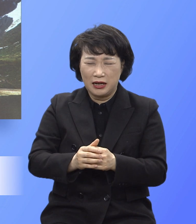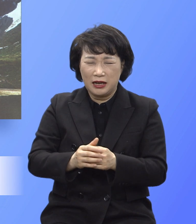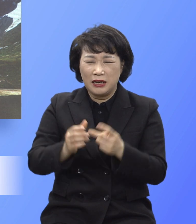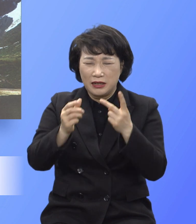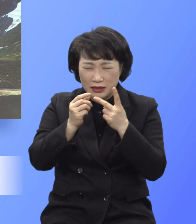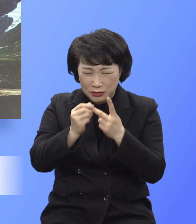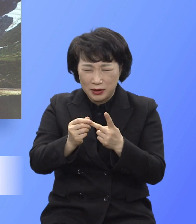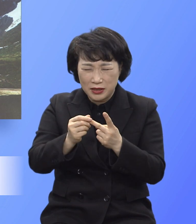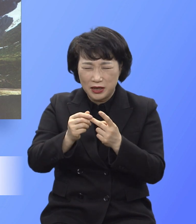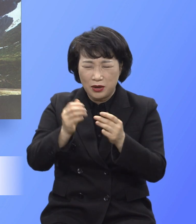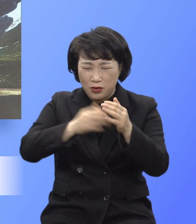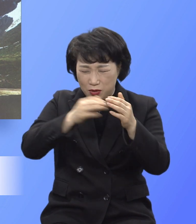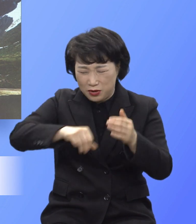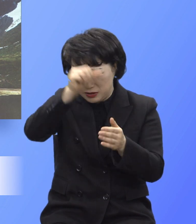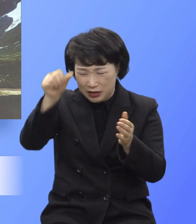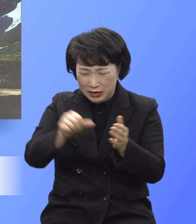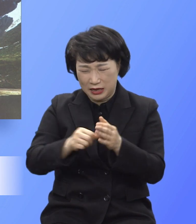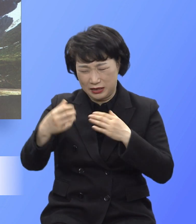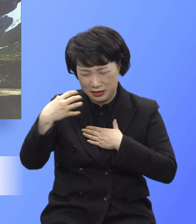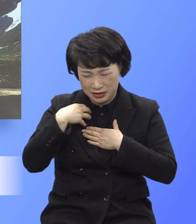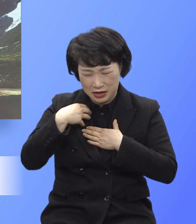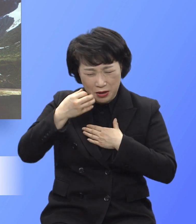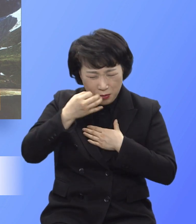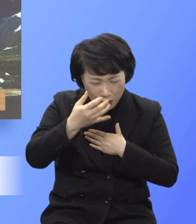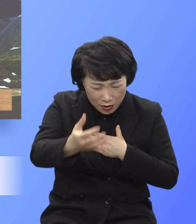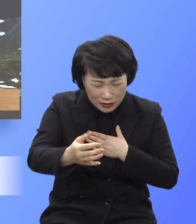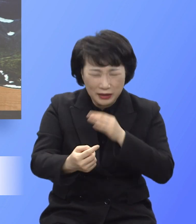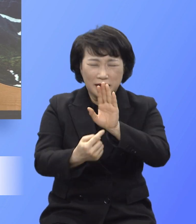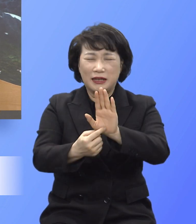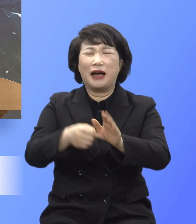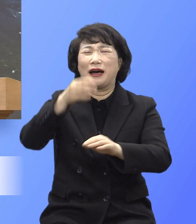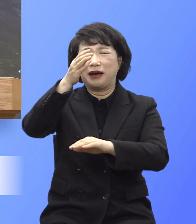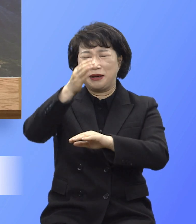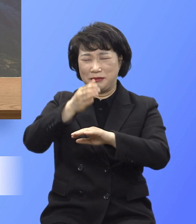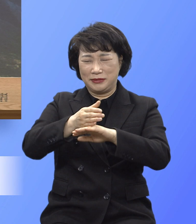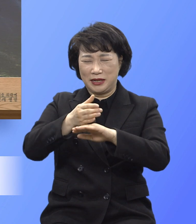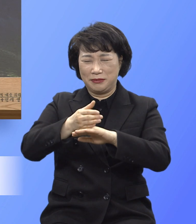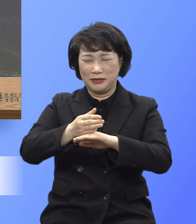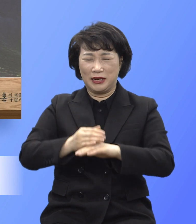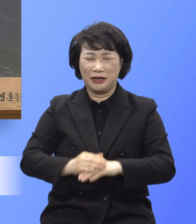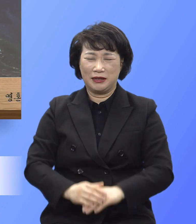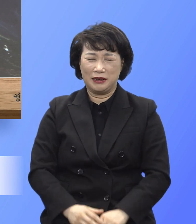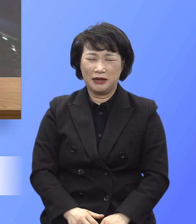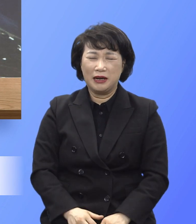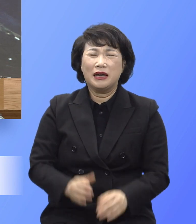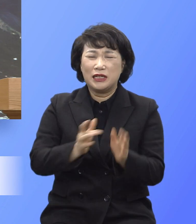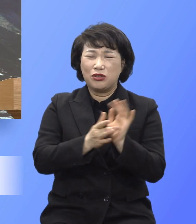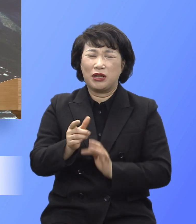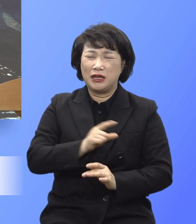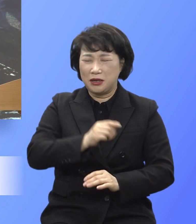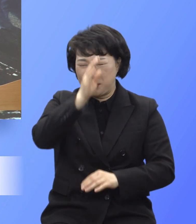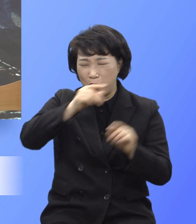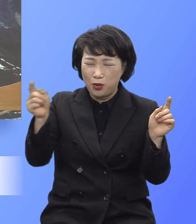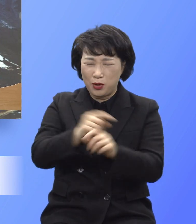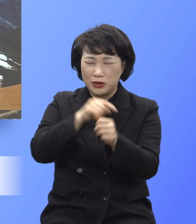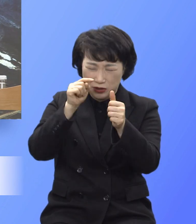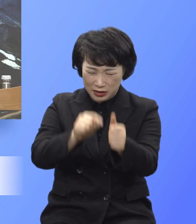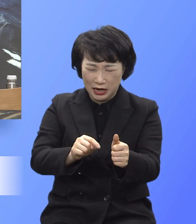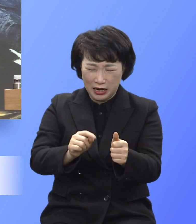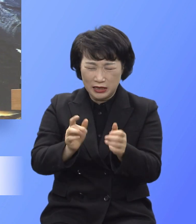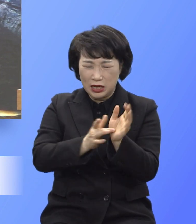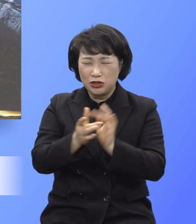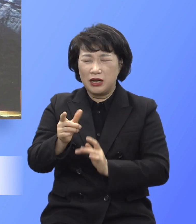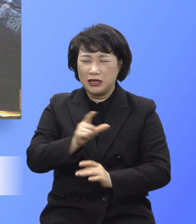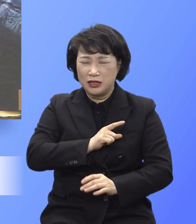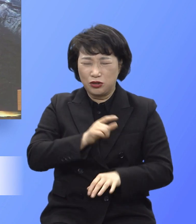제2공생애로 재현할 수 있도록 나타내심을 감사합니다. 내 이름으로 병 고쳐라.